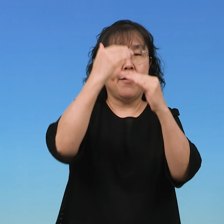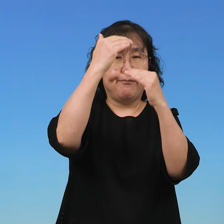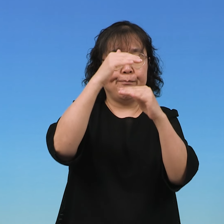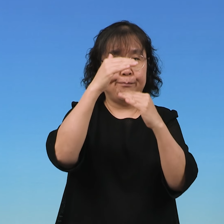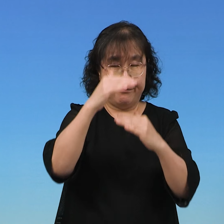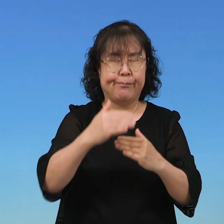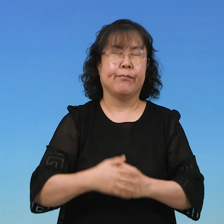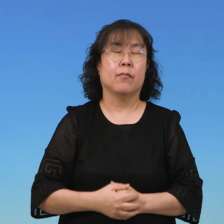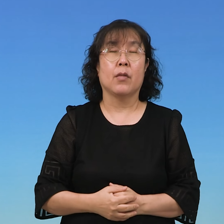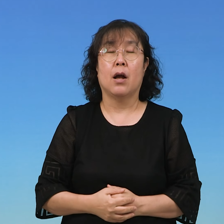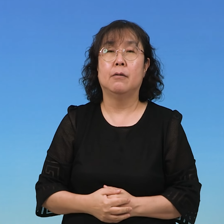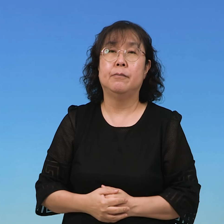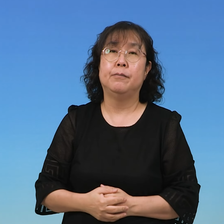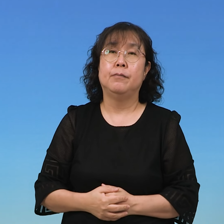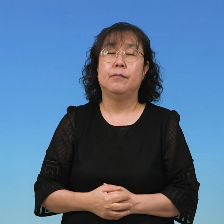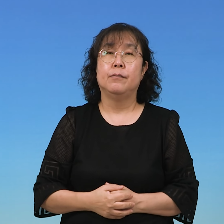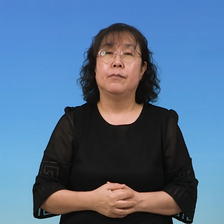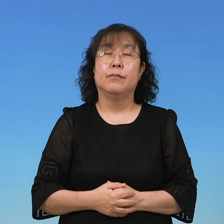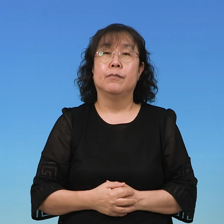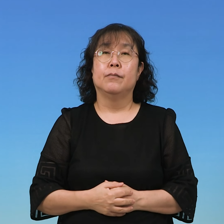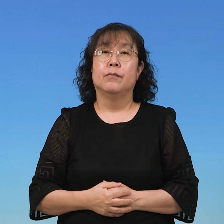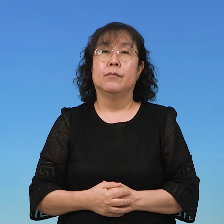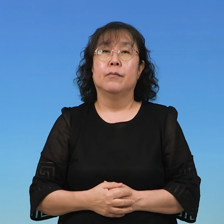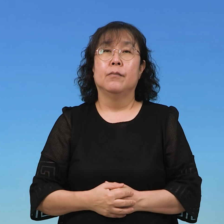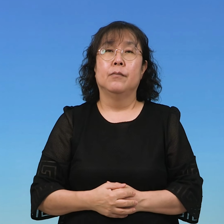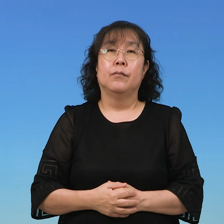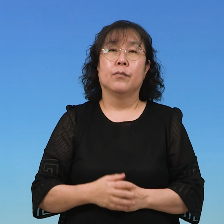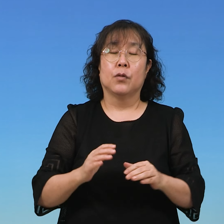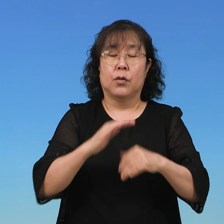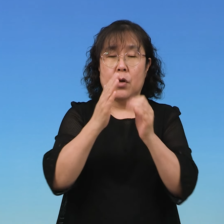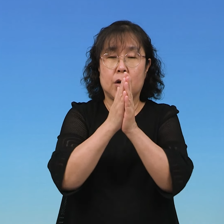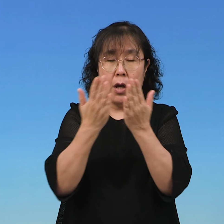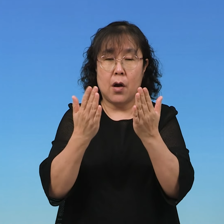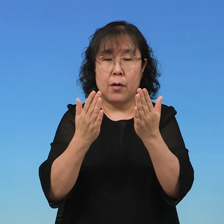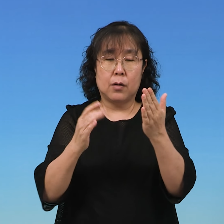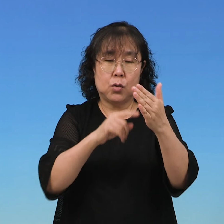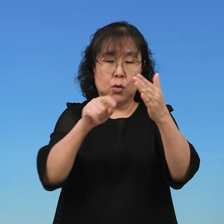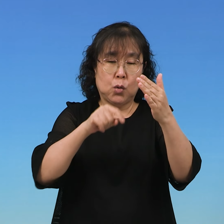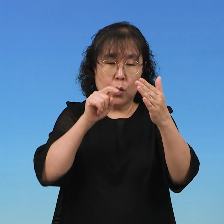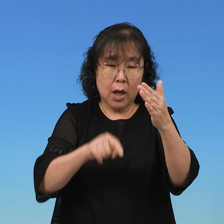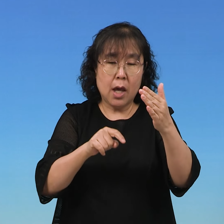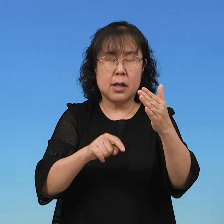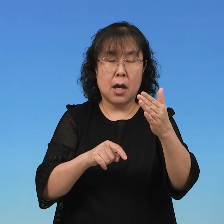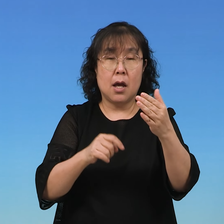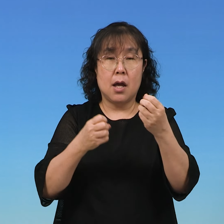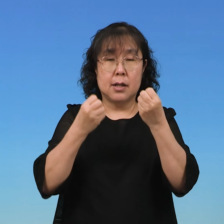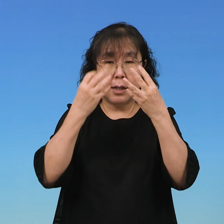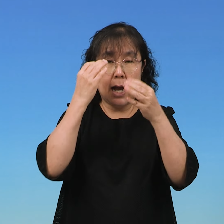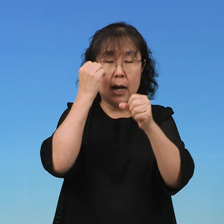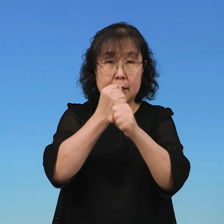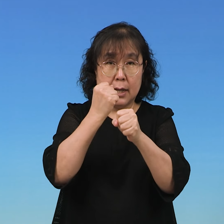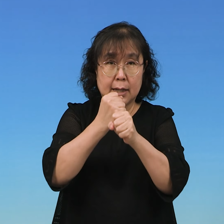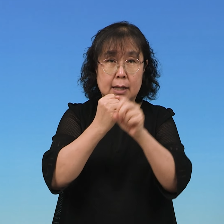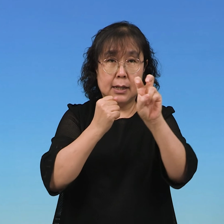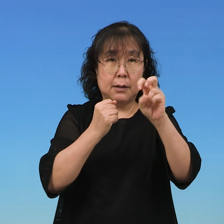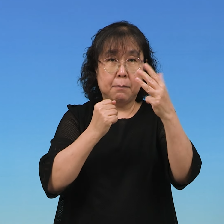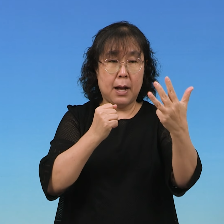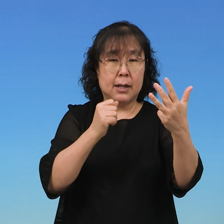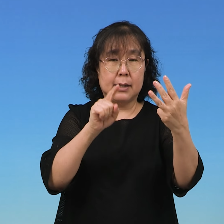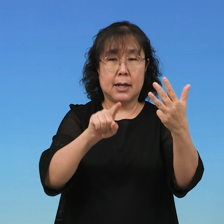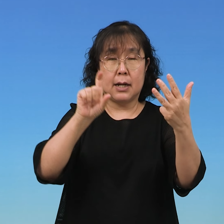바로 그 상황을 묘사하고 있는, 그리고 있는 오늘 본문 창세기 28장 10절